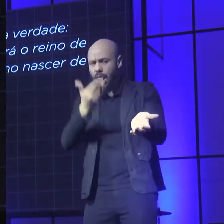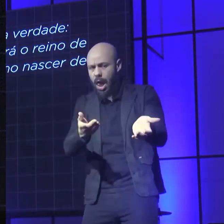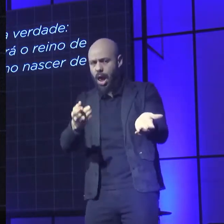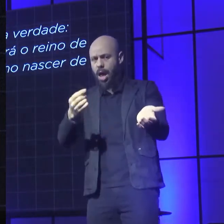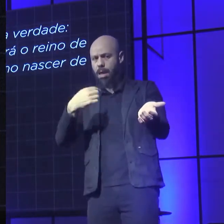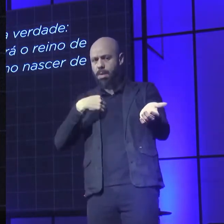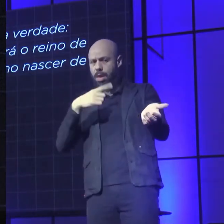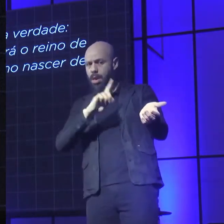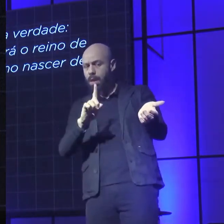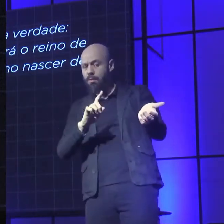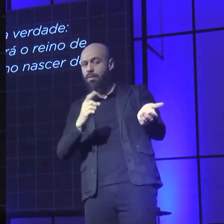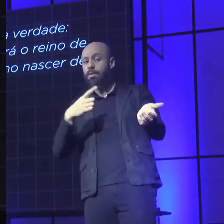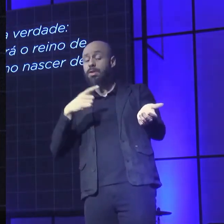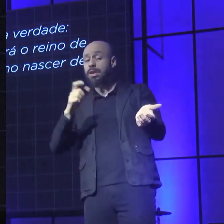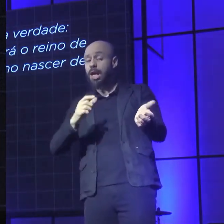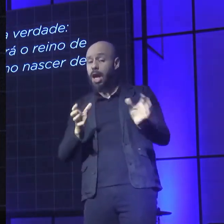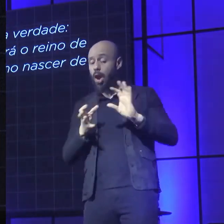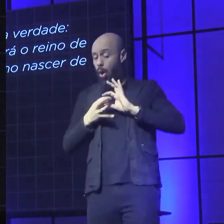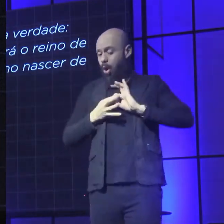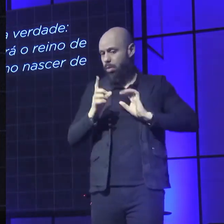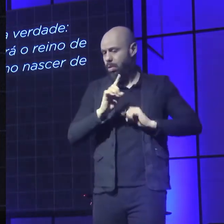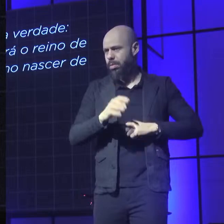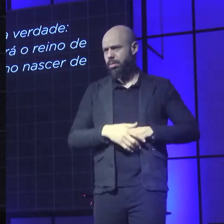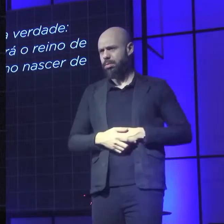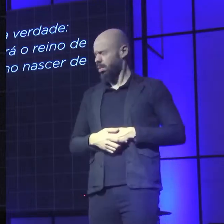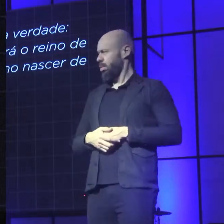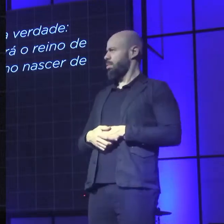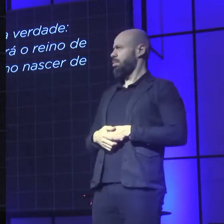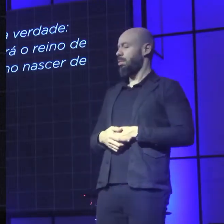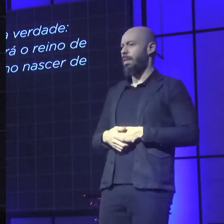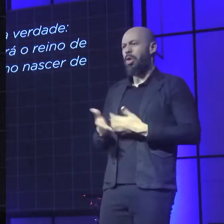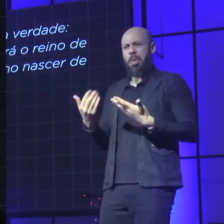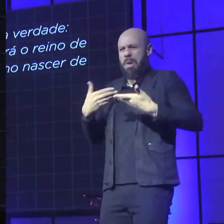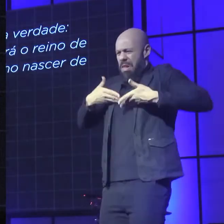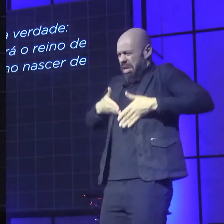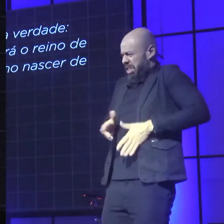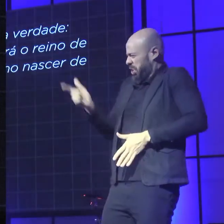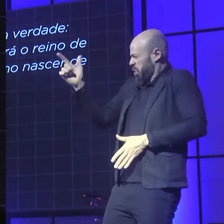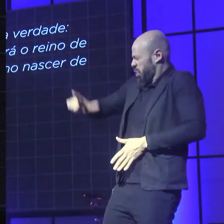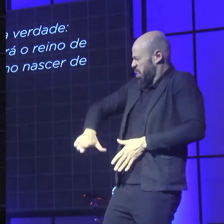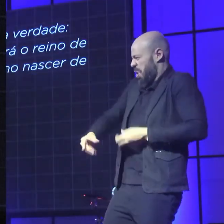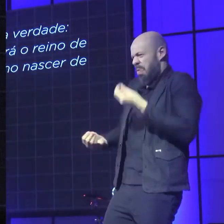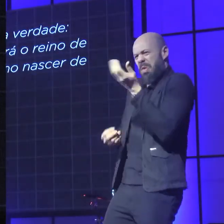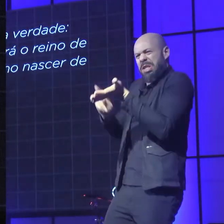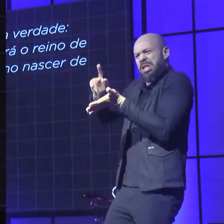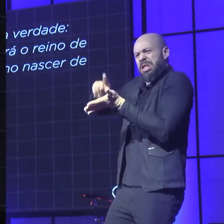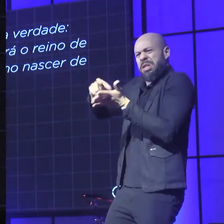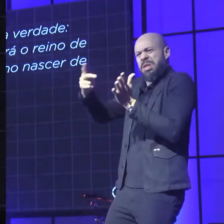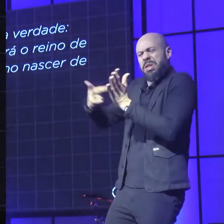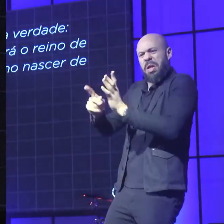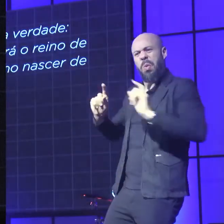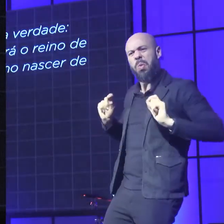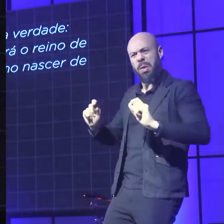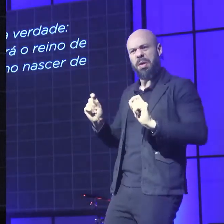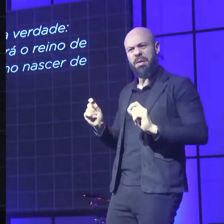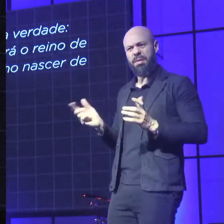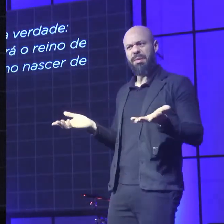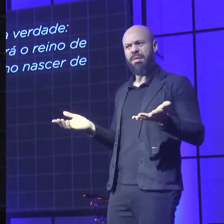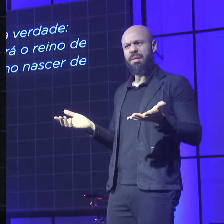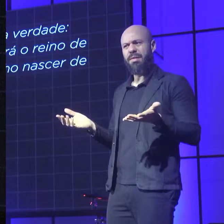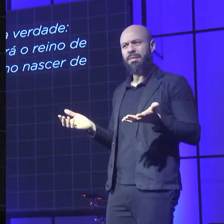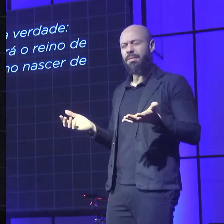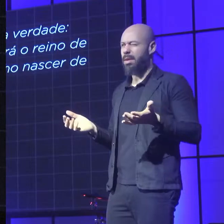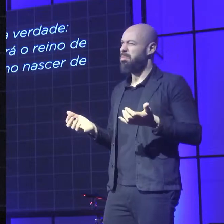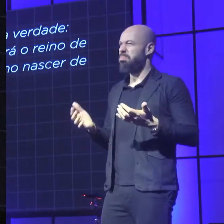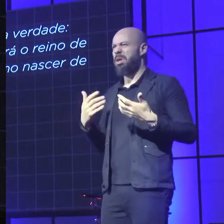de Nicodemos, ele diz: como pode um homem velho nascer de novo? Nicodemos já não era mais um guri, devia ter